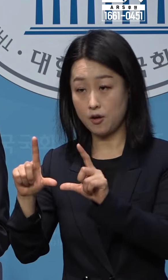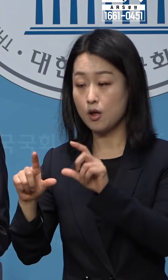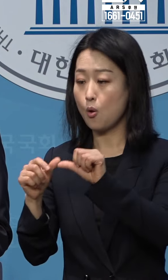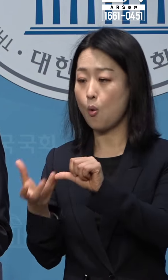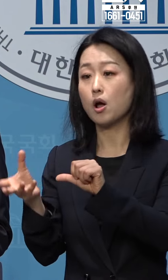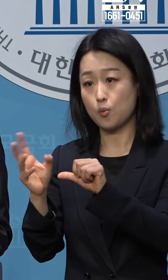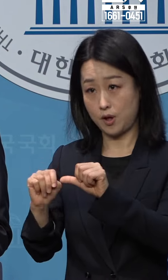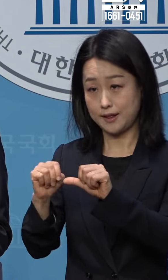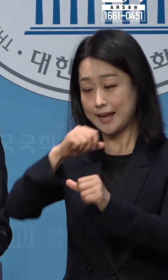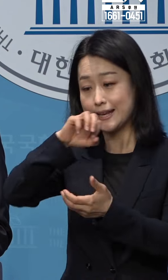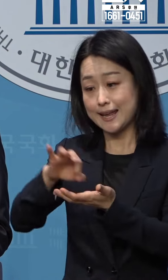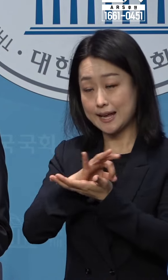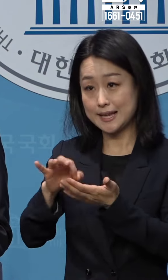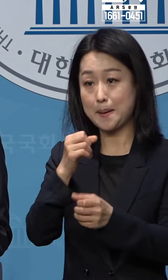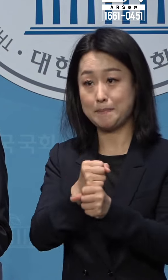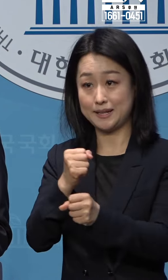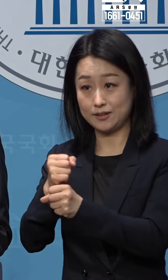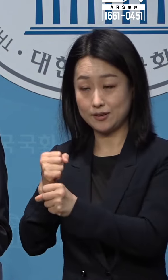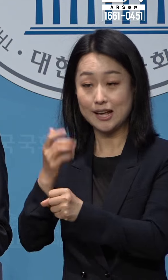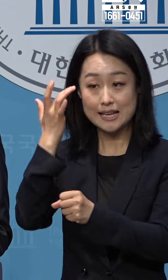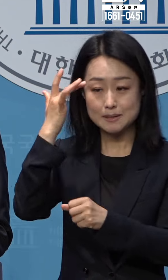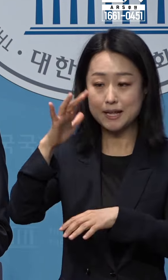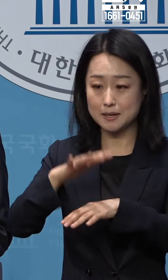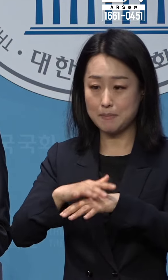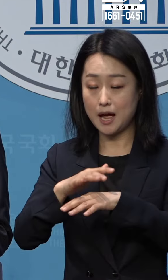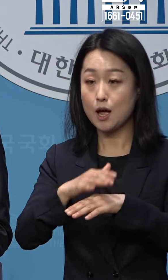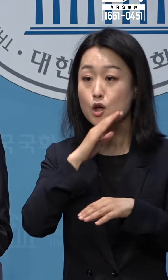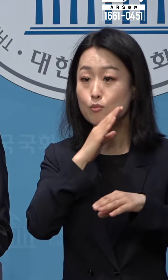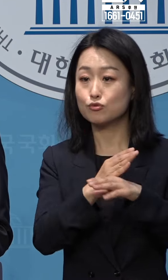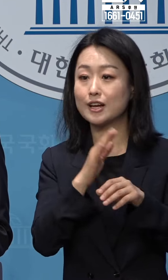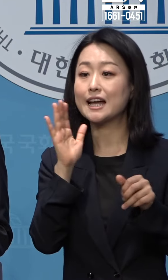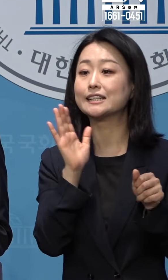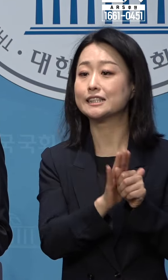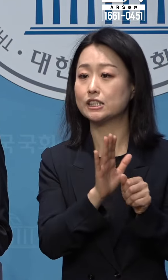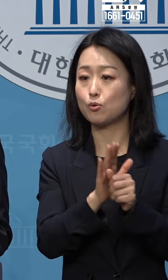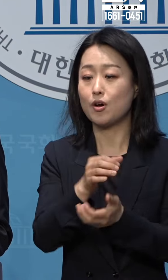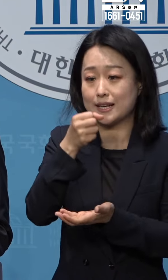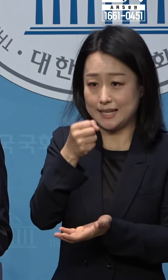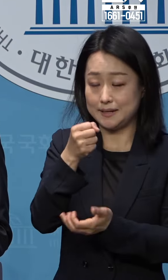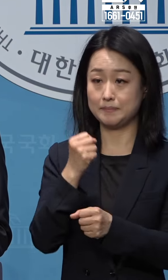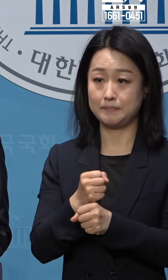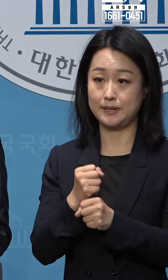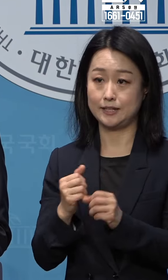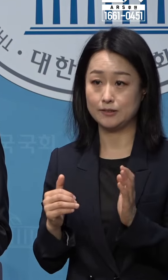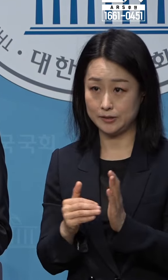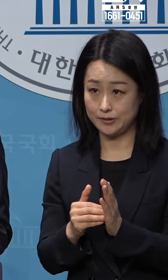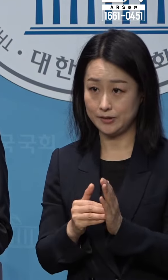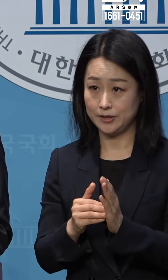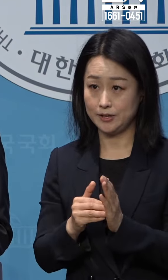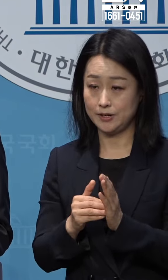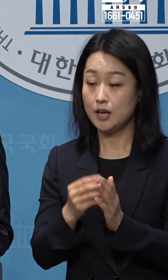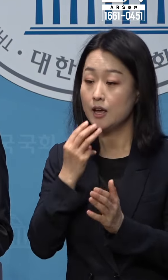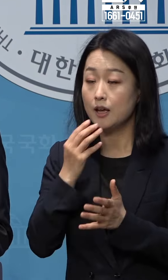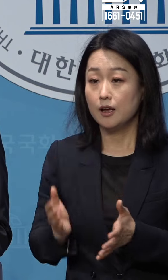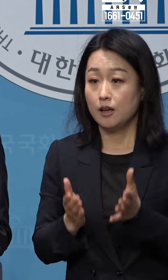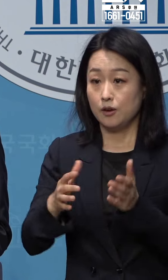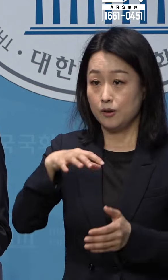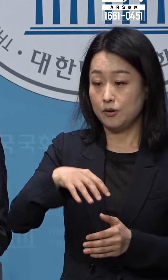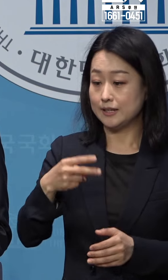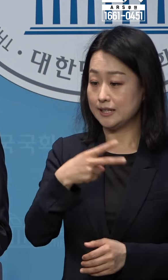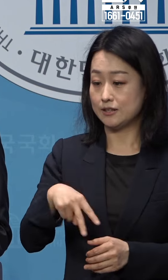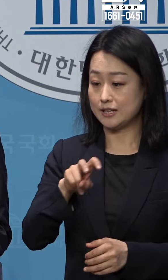5억 원을 각각 스마트팜 대북지원 기금 예산으로 편성하였습니다 경기도는